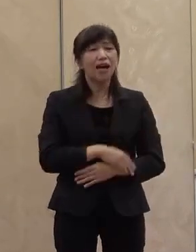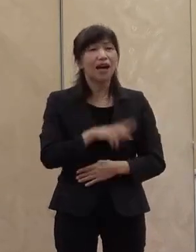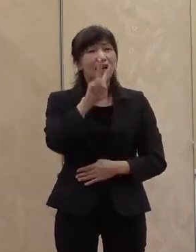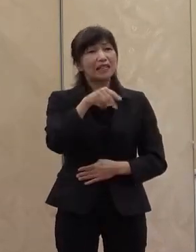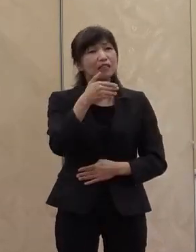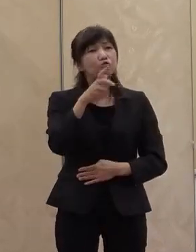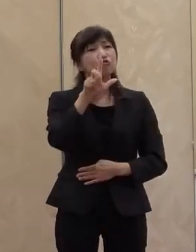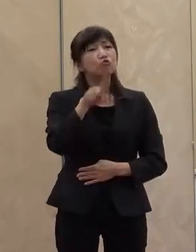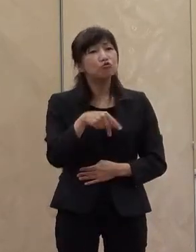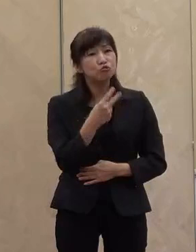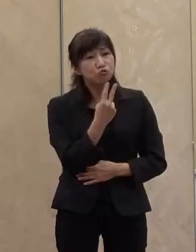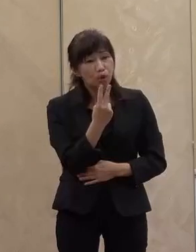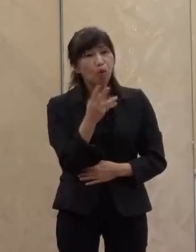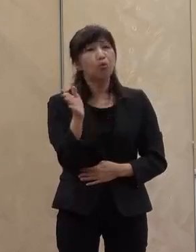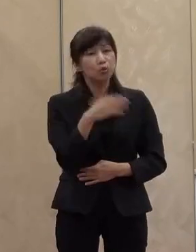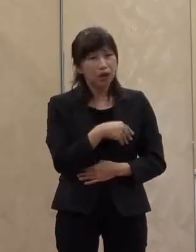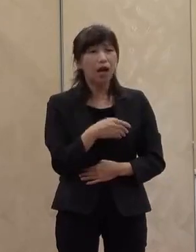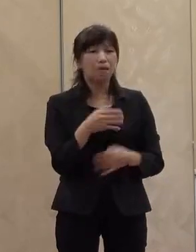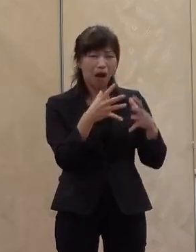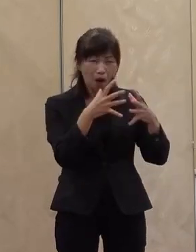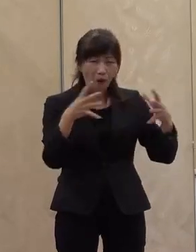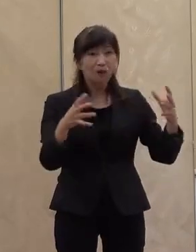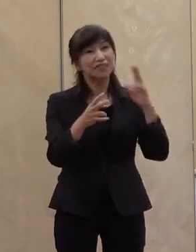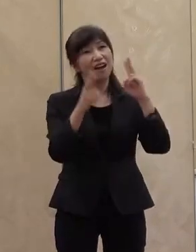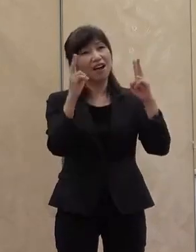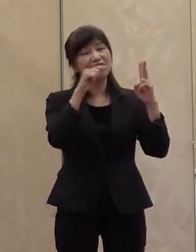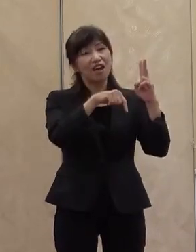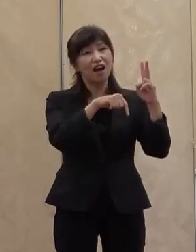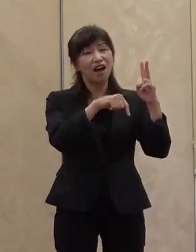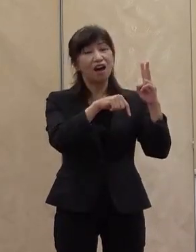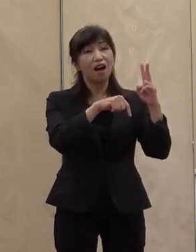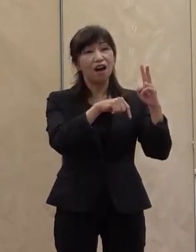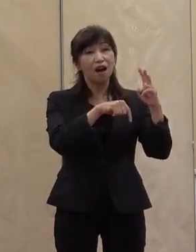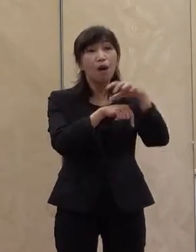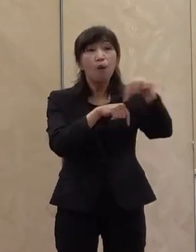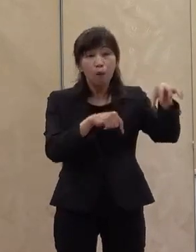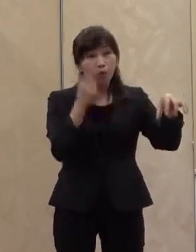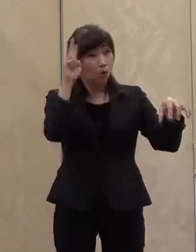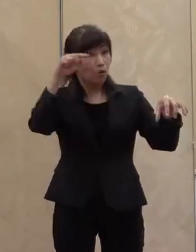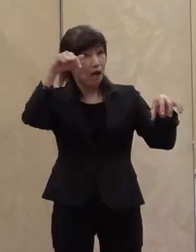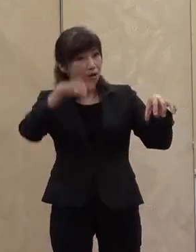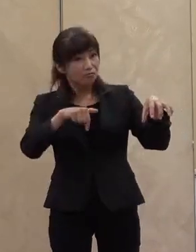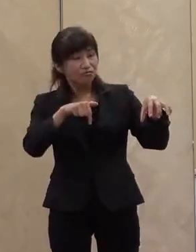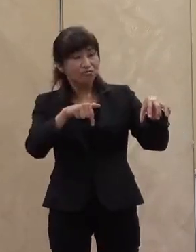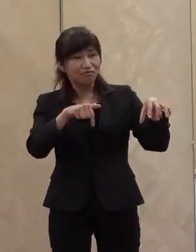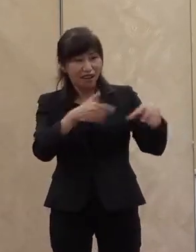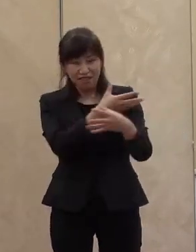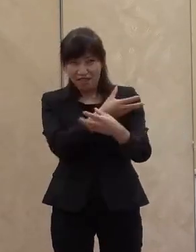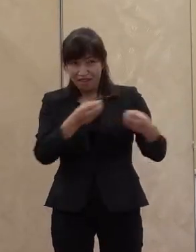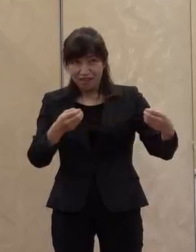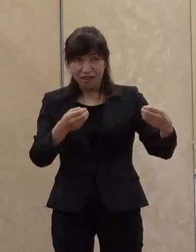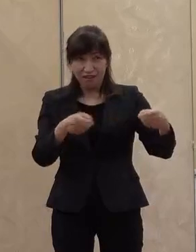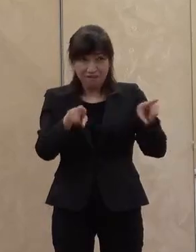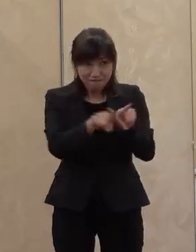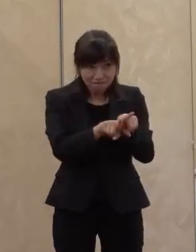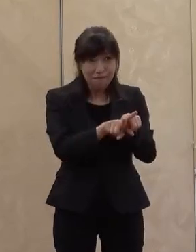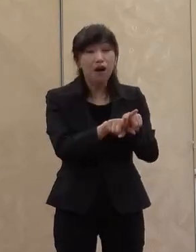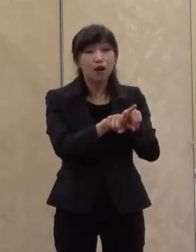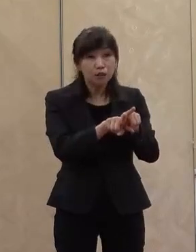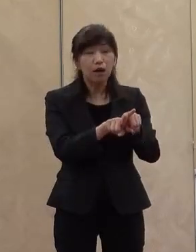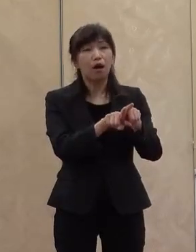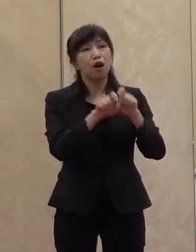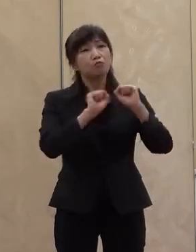手全てだと思いますが、その大手と大阪府とかまず提携をして何をするかというと、